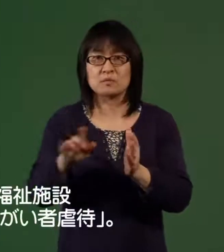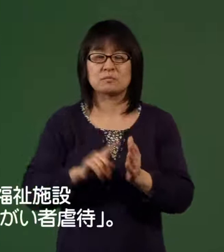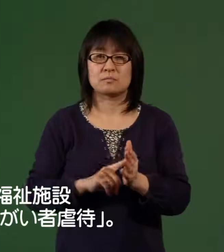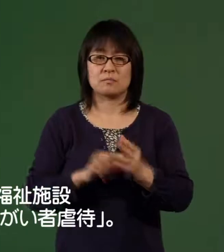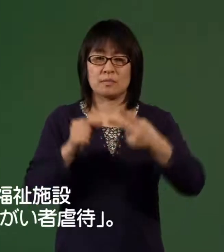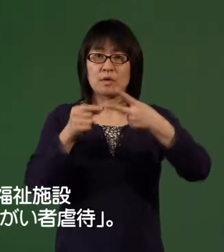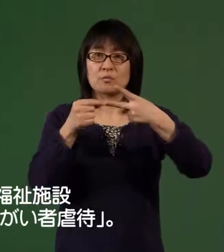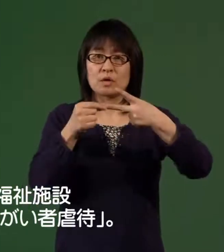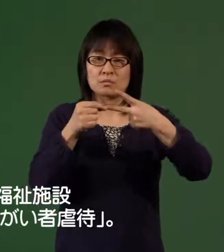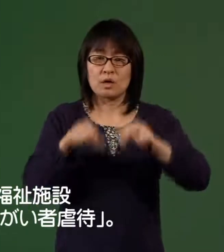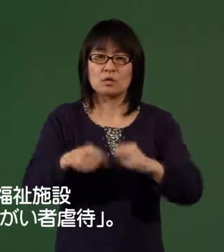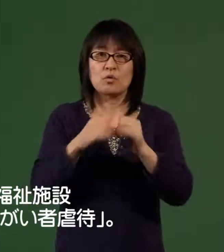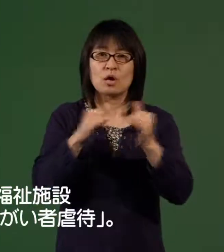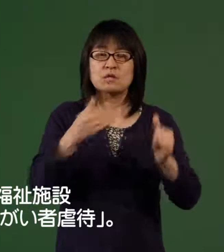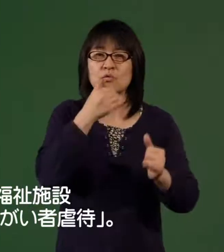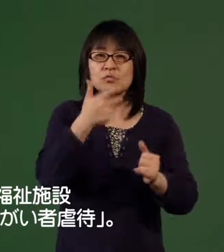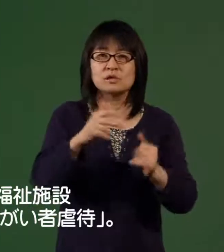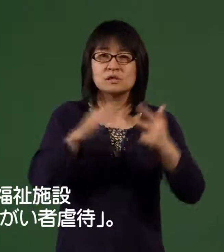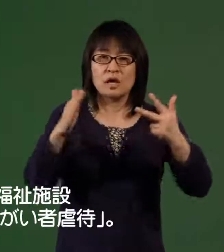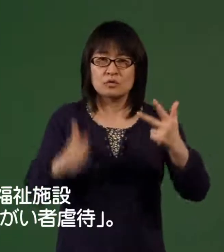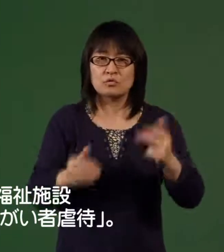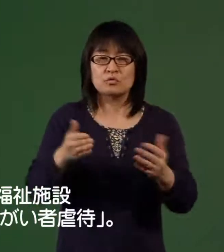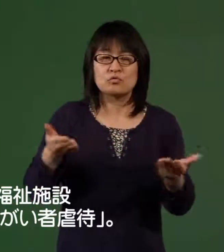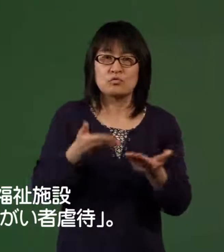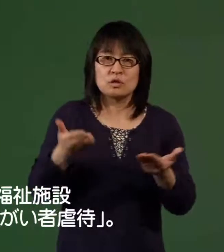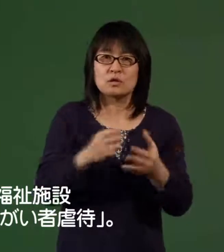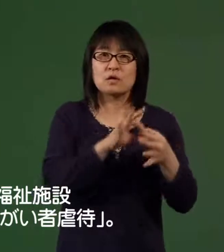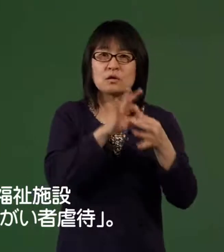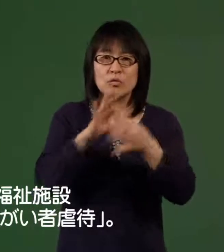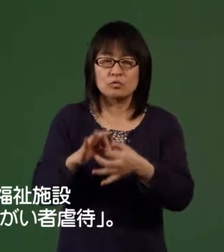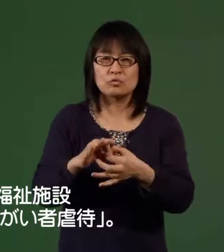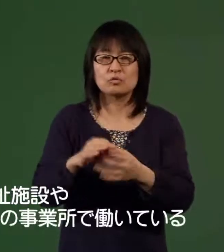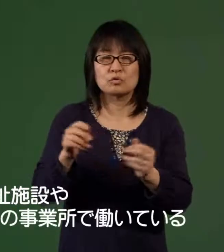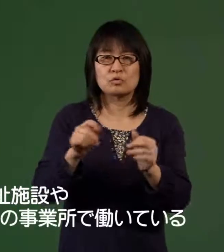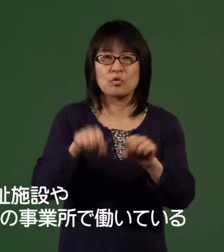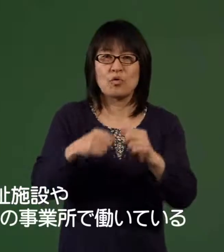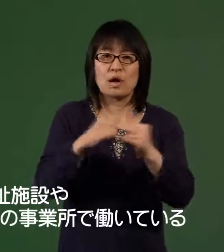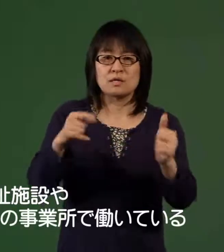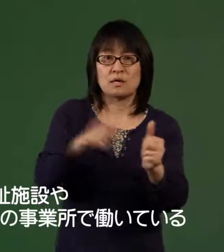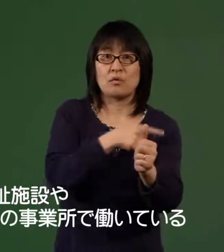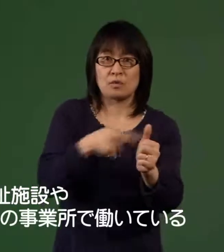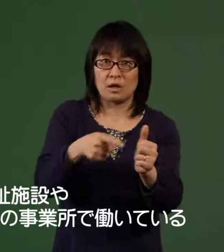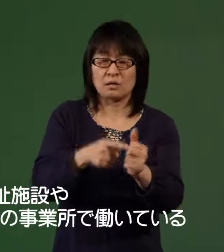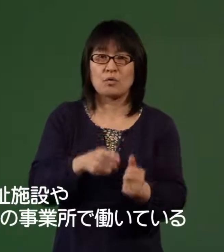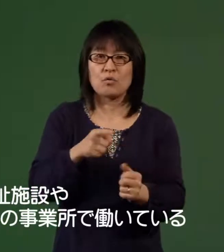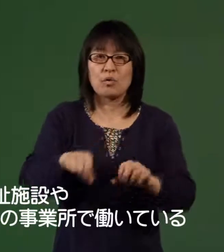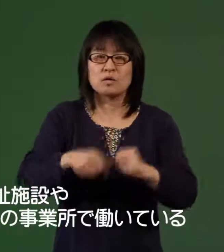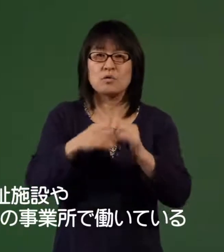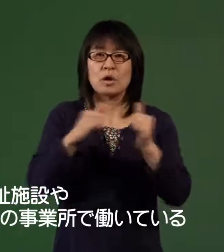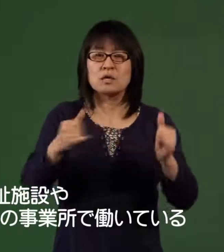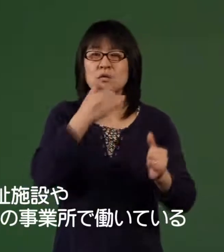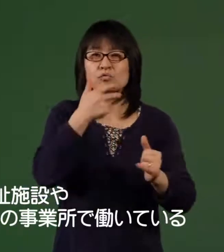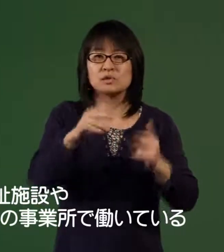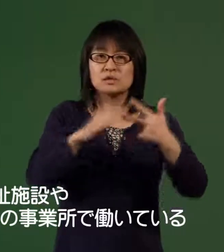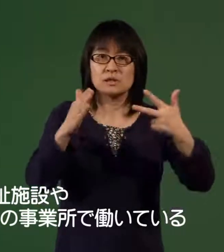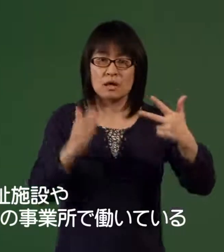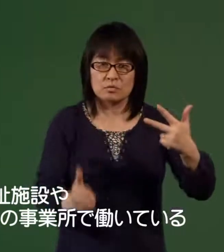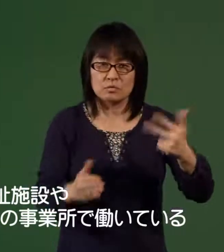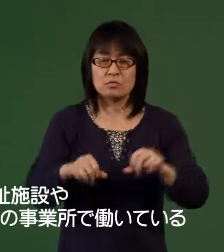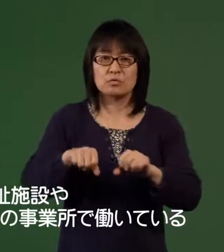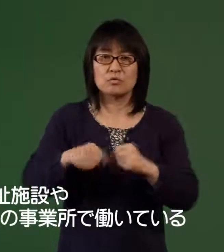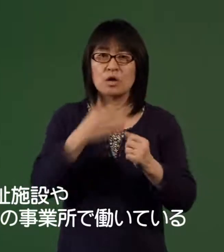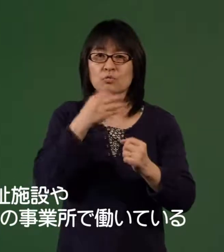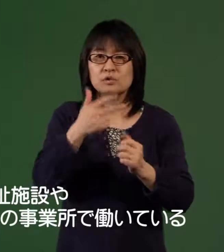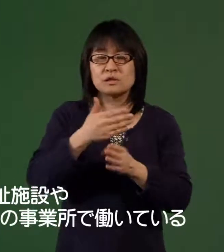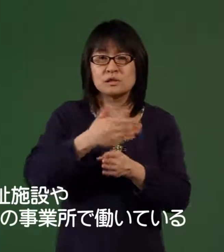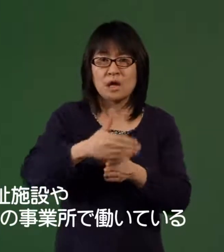障害者福祉施設従事者等による障害者虐待これは障害者福祉施設や障害福祉サービス